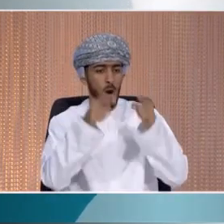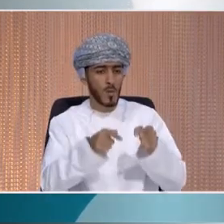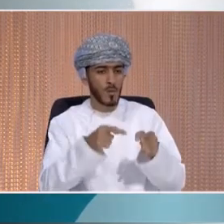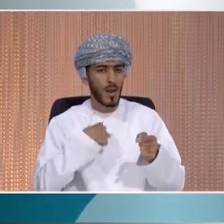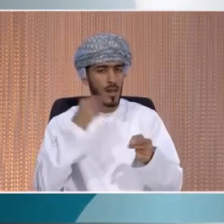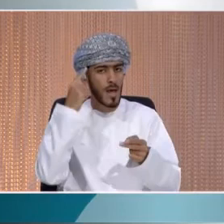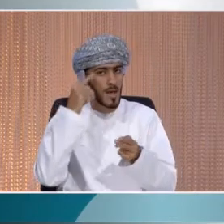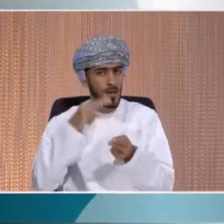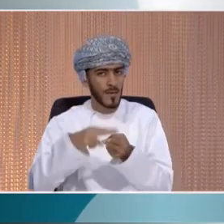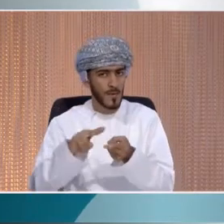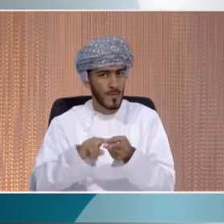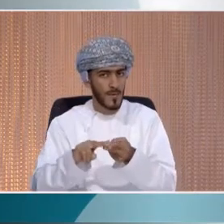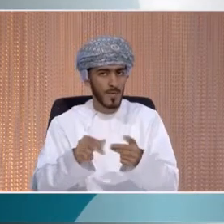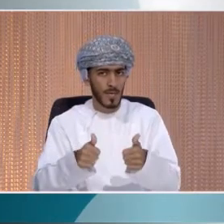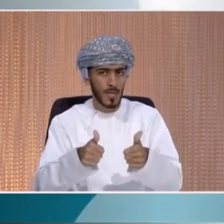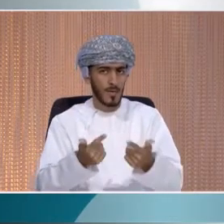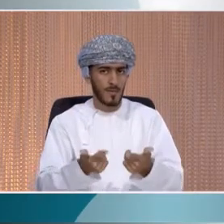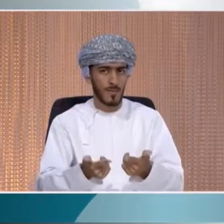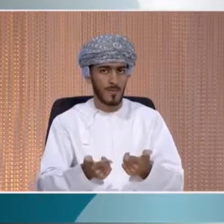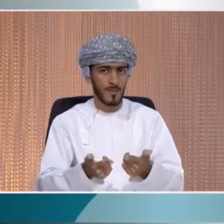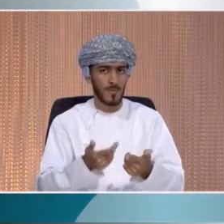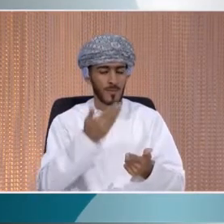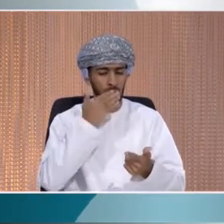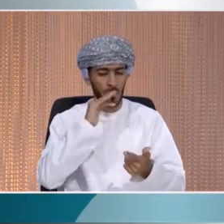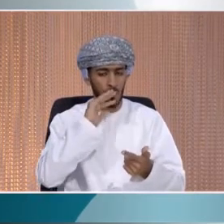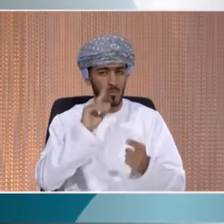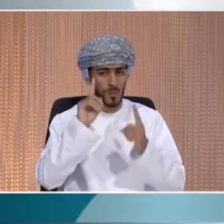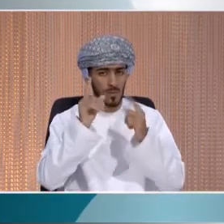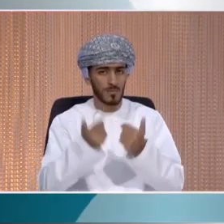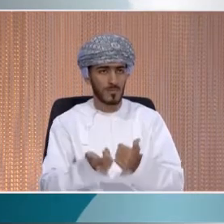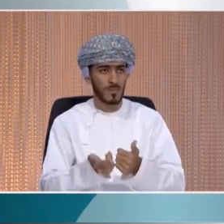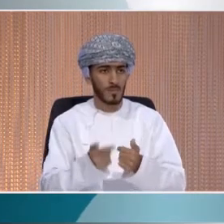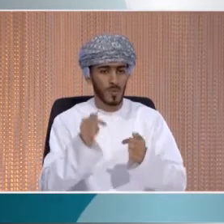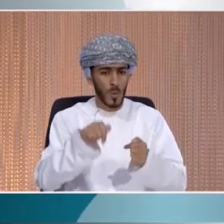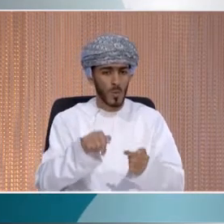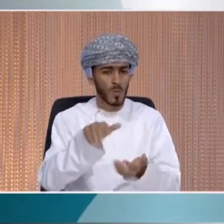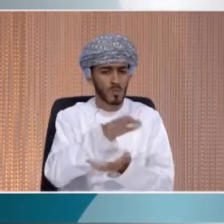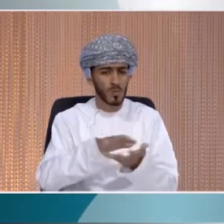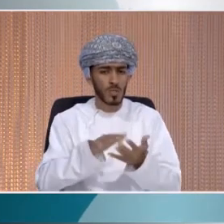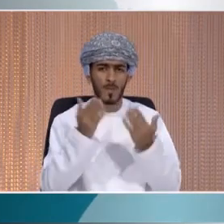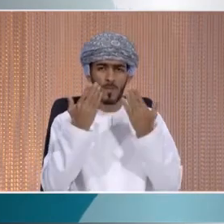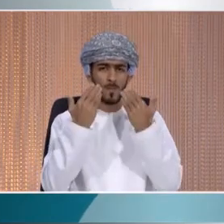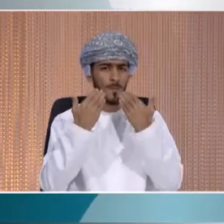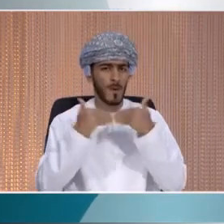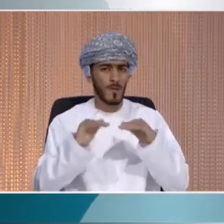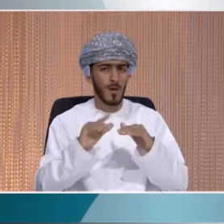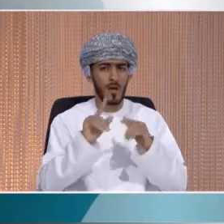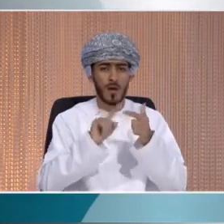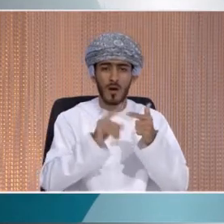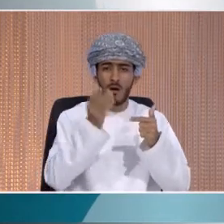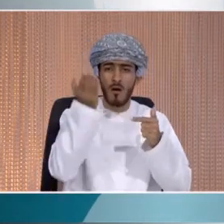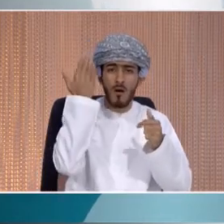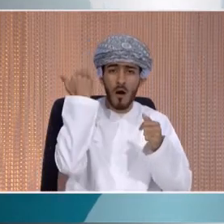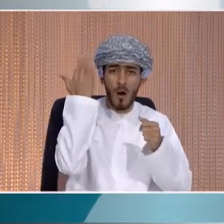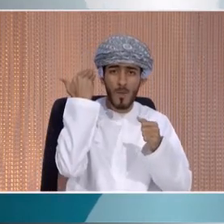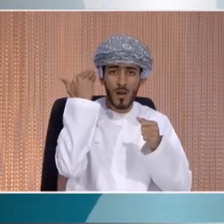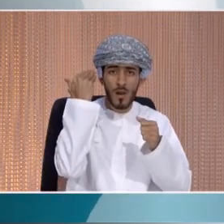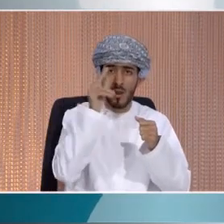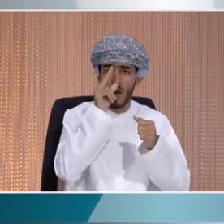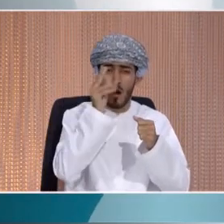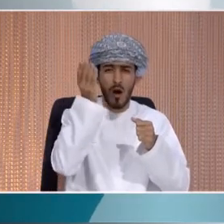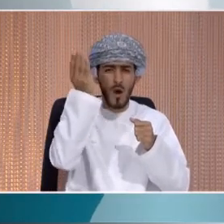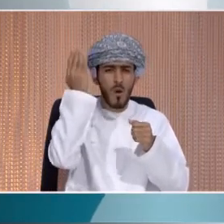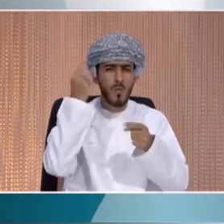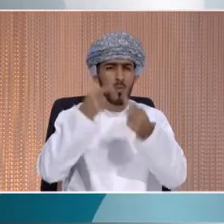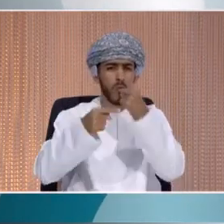لم خاصة النساء والرجال أيضا لا يجدوا أي إشكالية في الزواج. لكن سابقا لما سألت في قبل